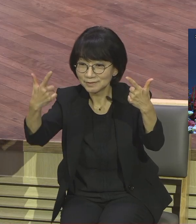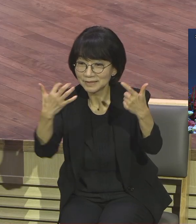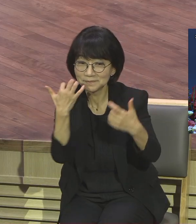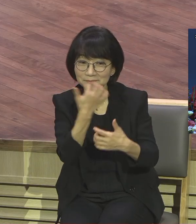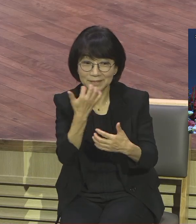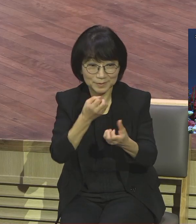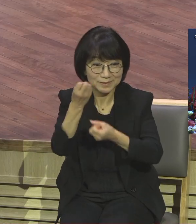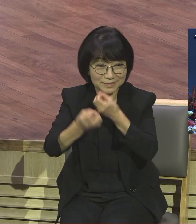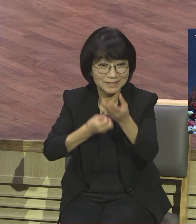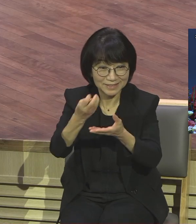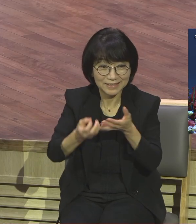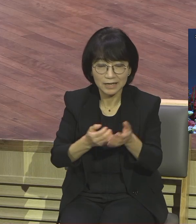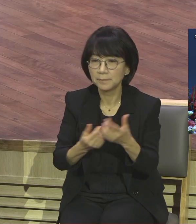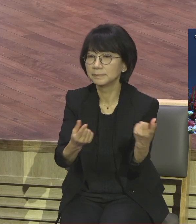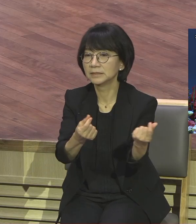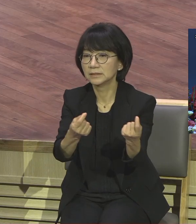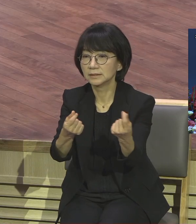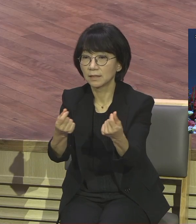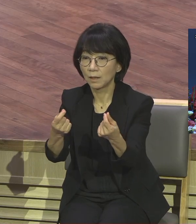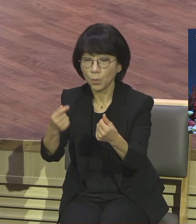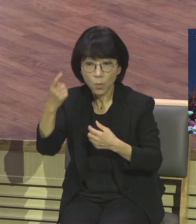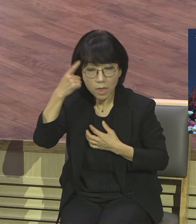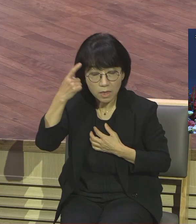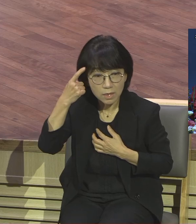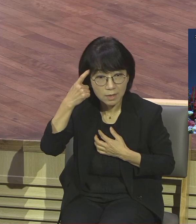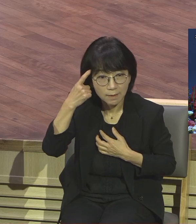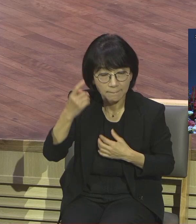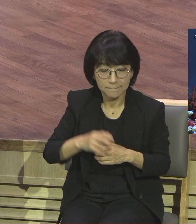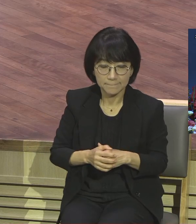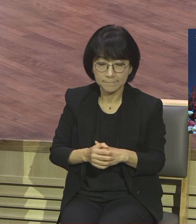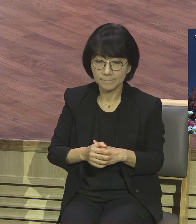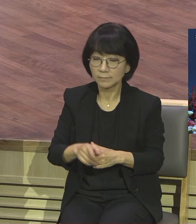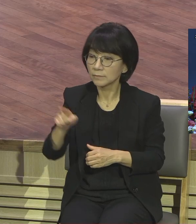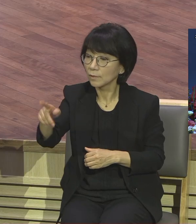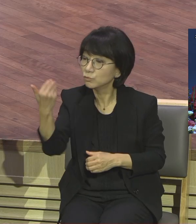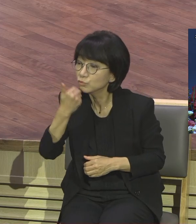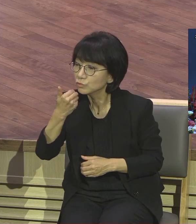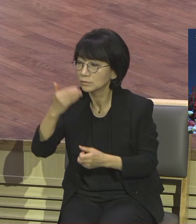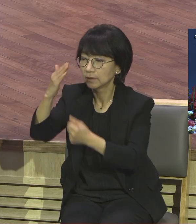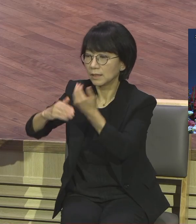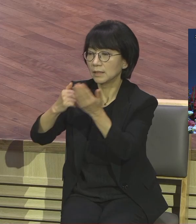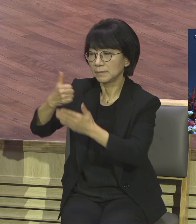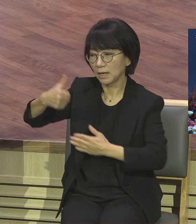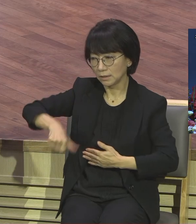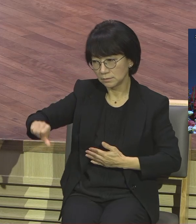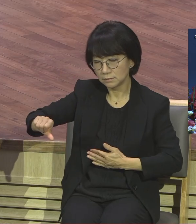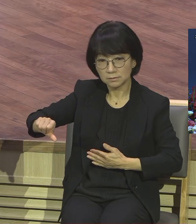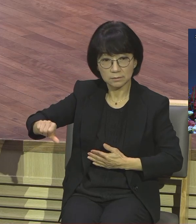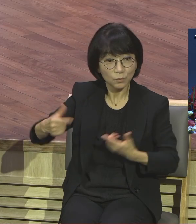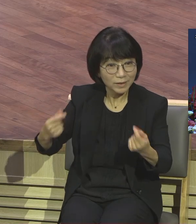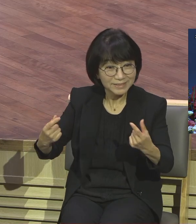고백과 버금가는 고백이요. 왜 그렇습니까? 하나님의 아들이시니다. 똑같은 말입니다.